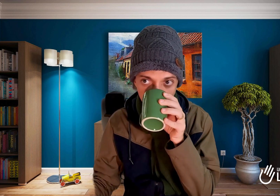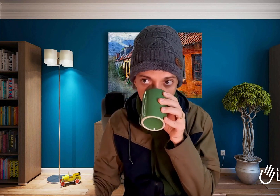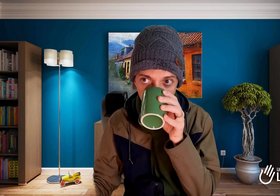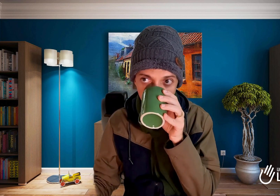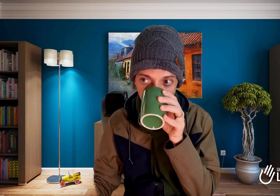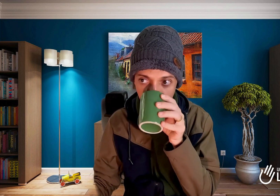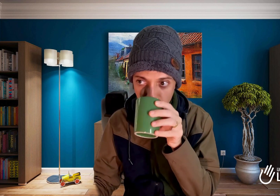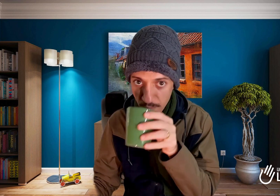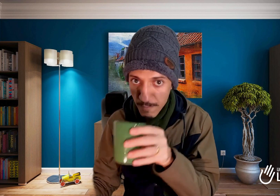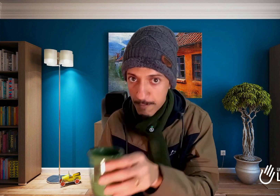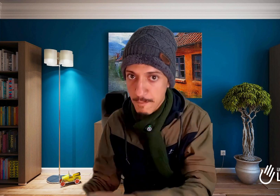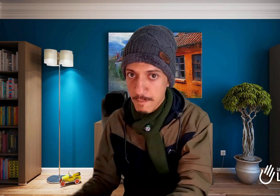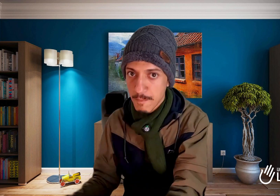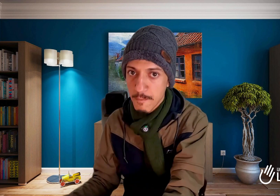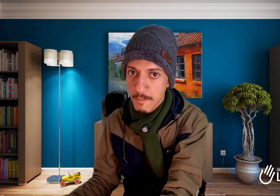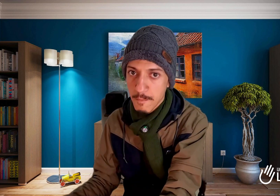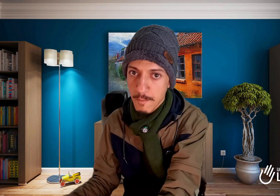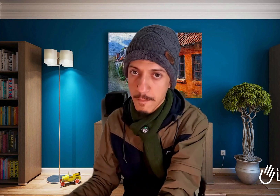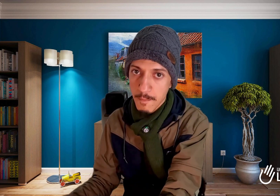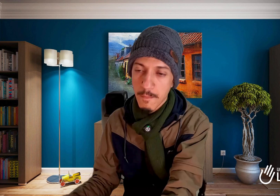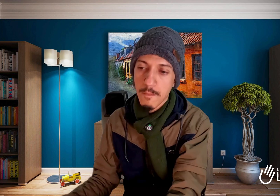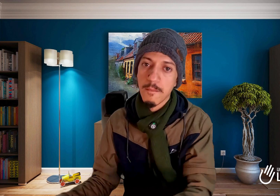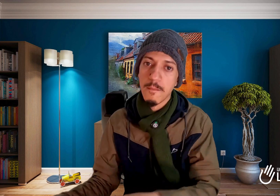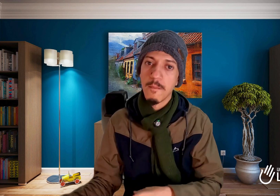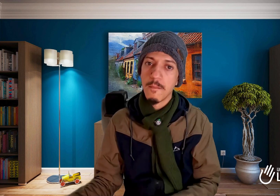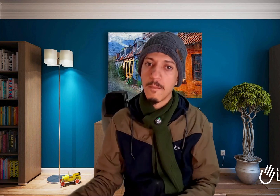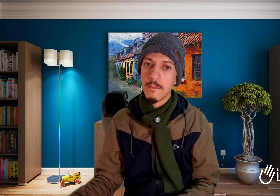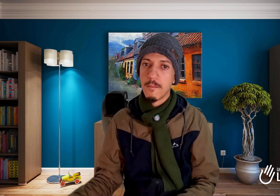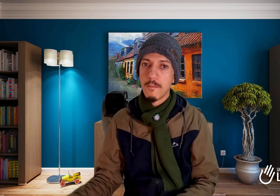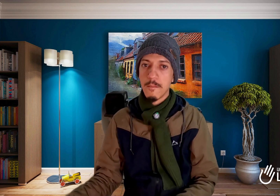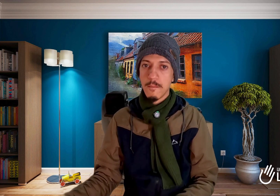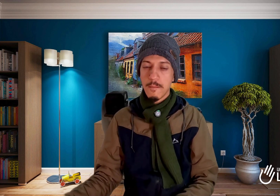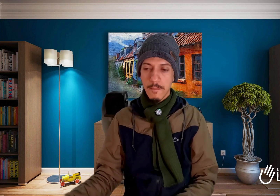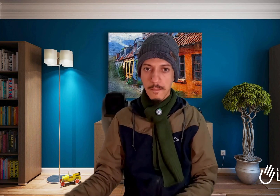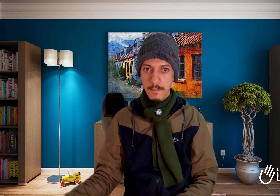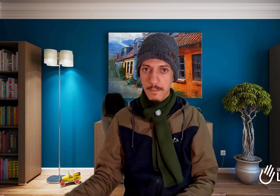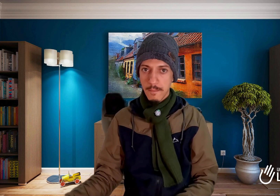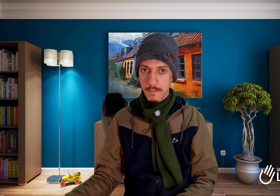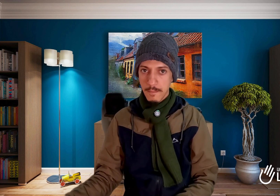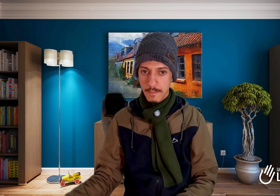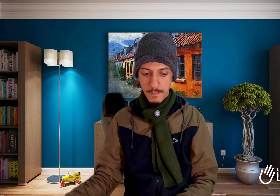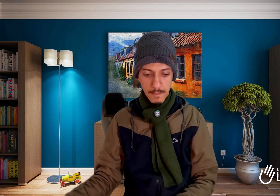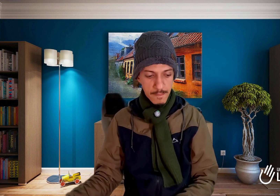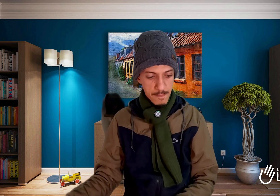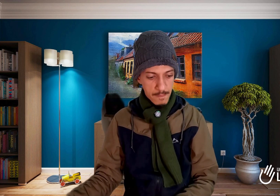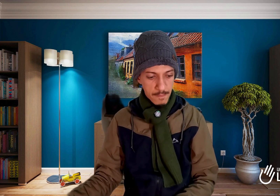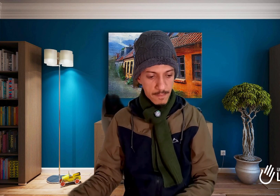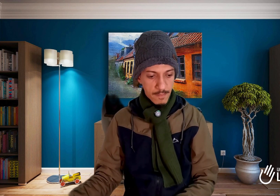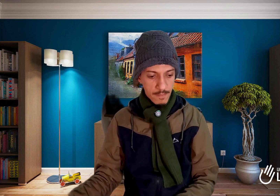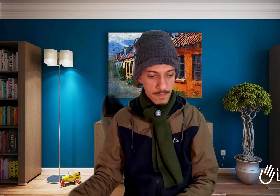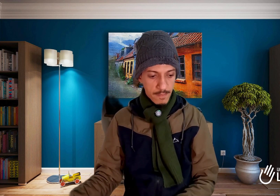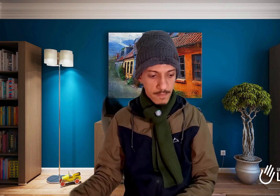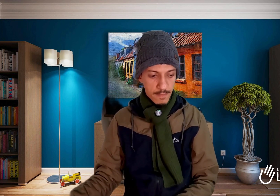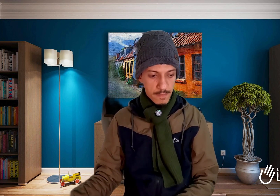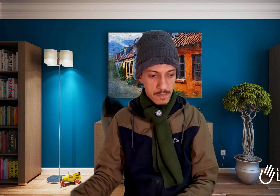Maria Clara pergunta: como utilizar a Libras em contextos culturais